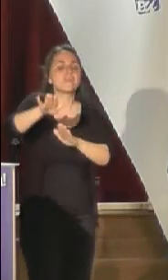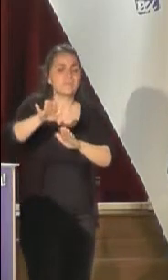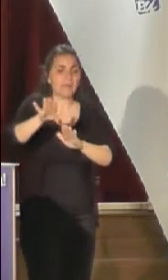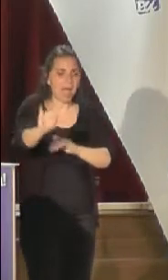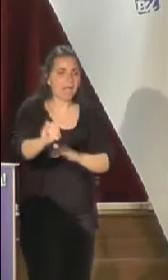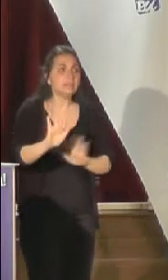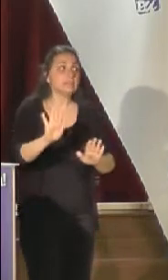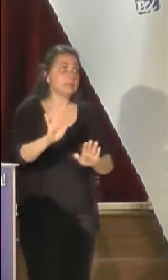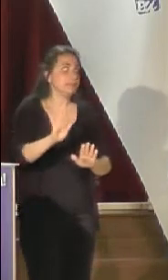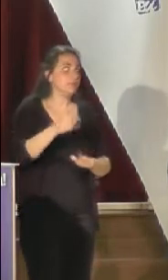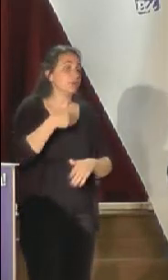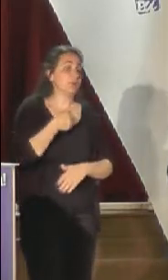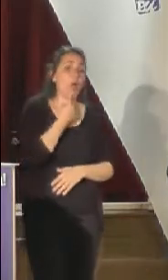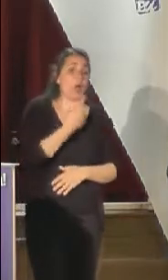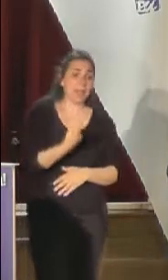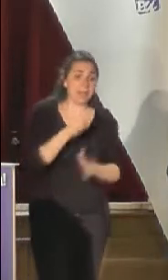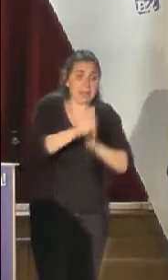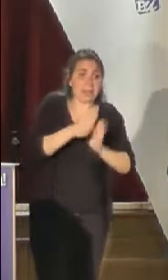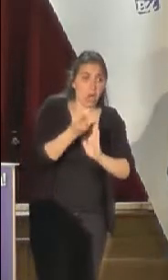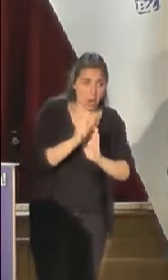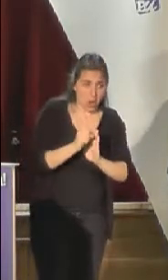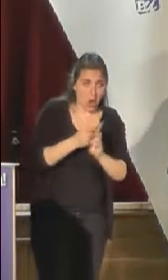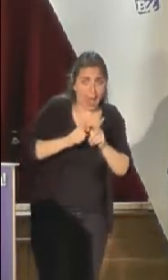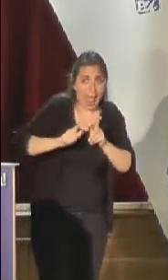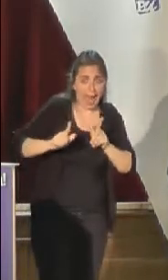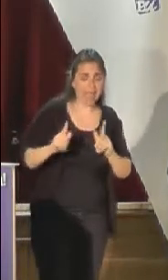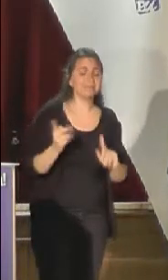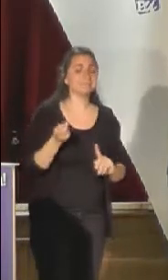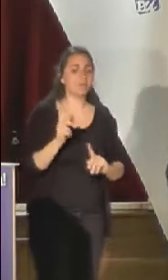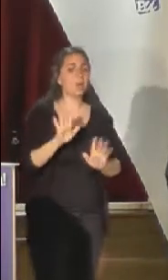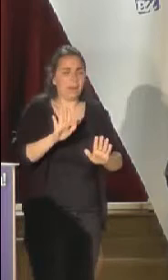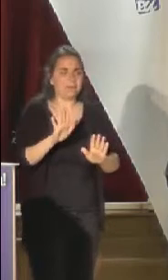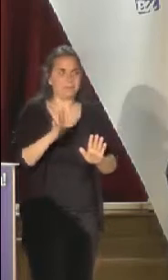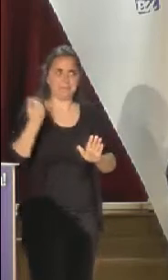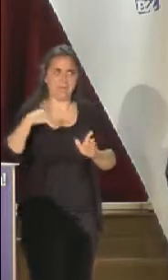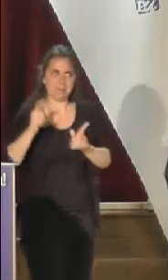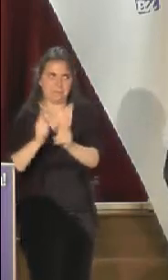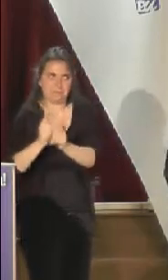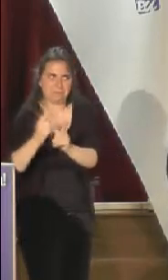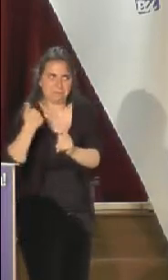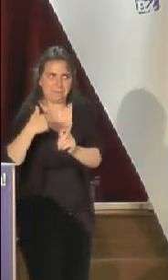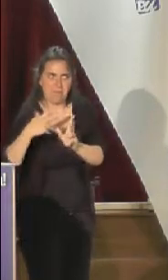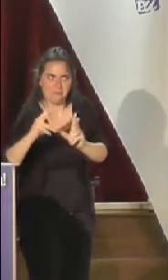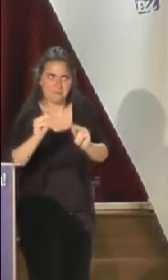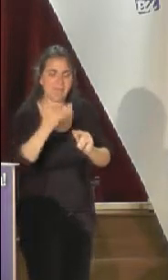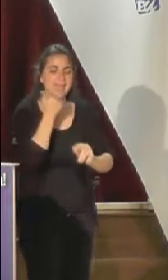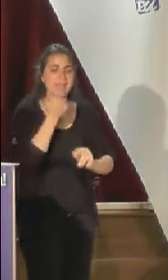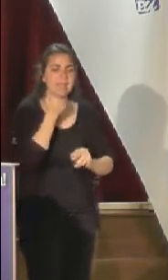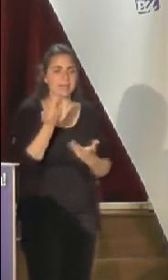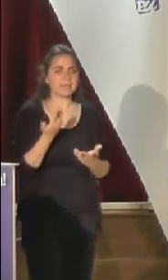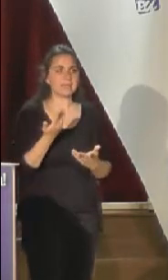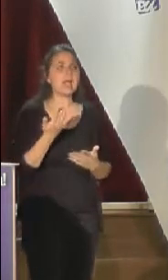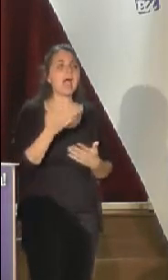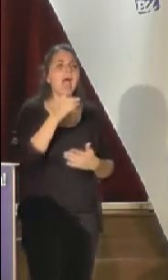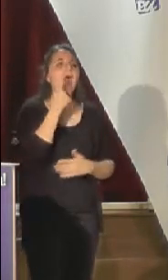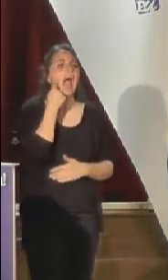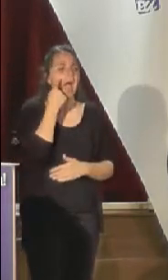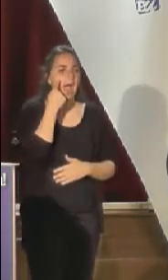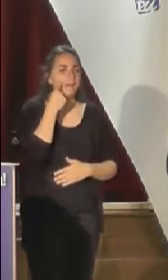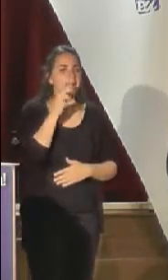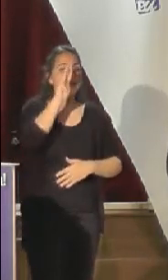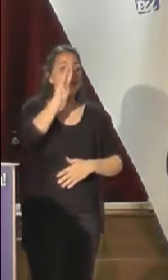estender, pero xa sabedes que me estou enrollando. Remato. Mirade, adoitase decir que a terceira vai a vencida, desta vez vai